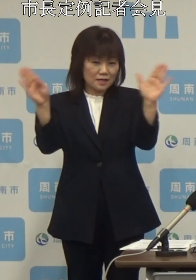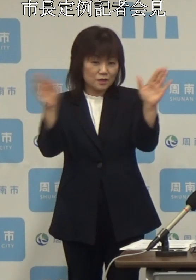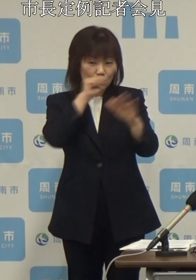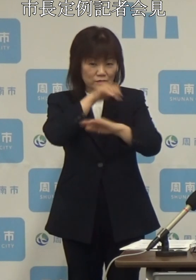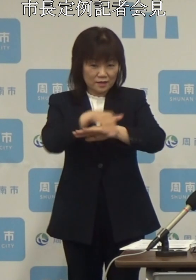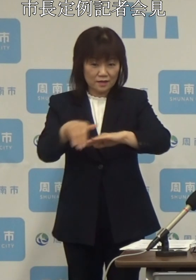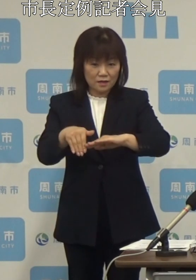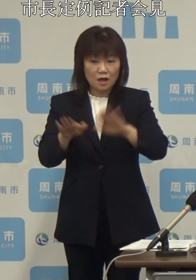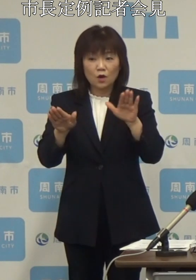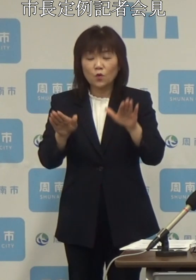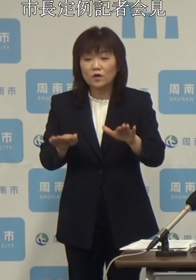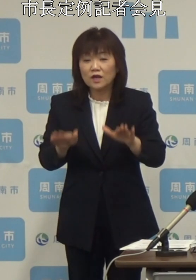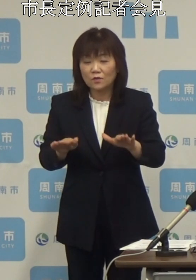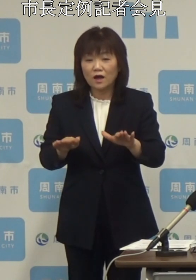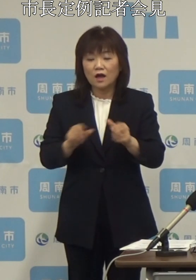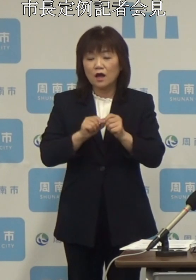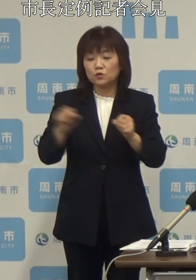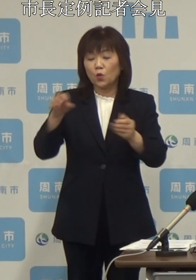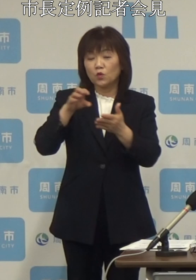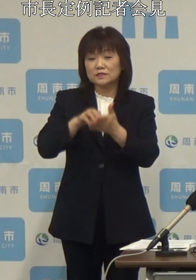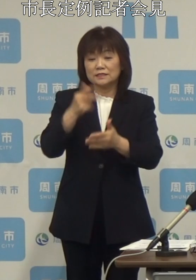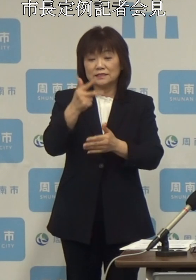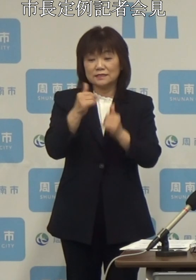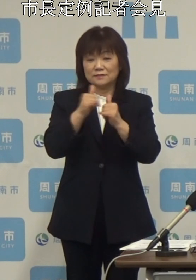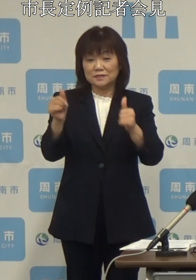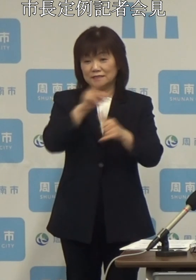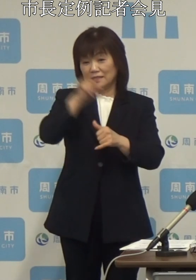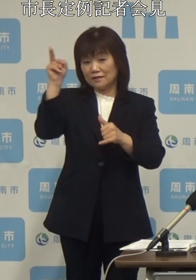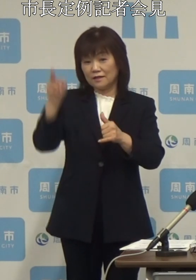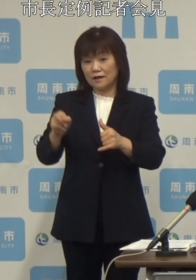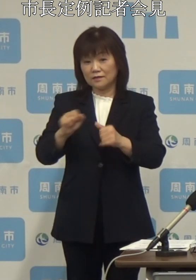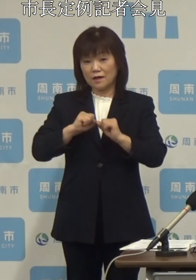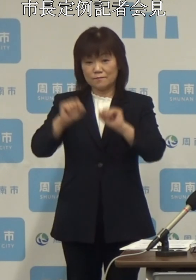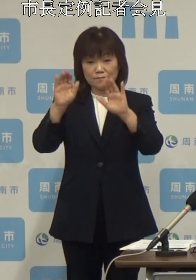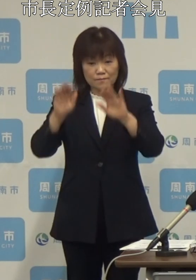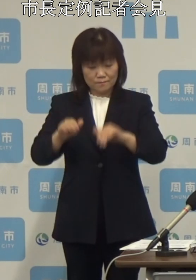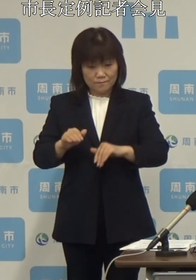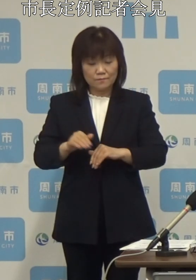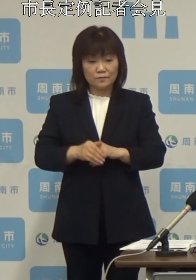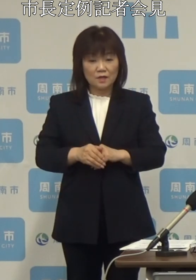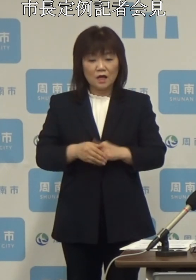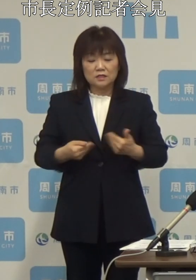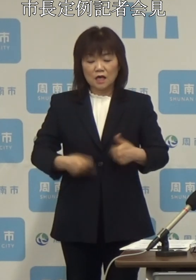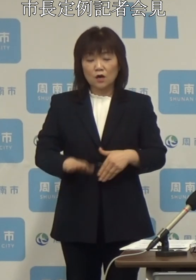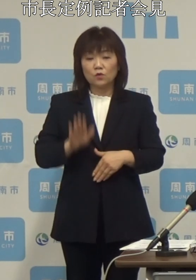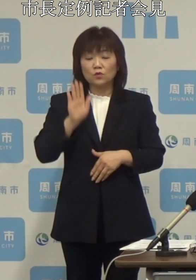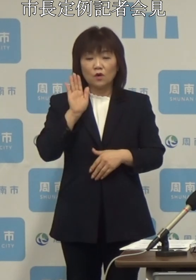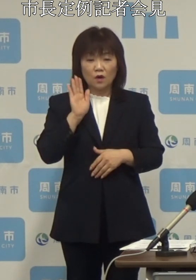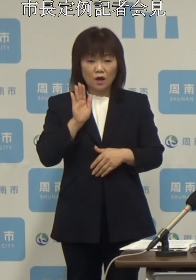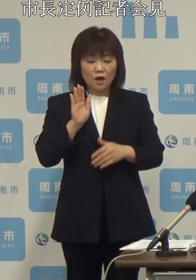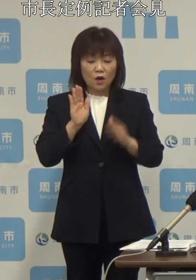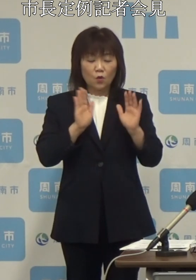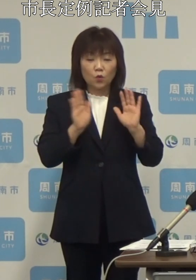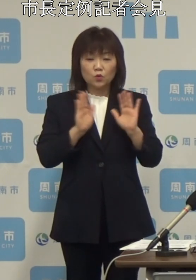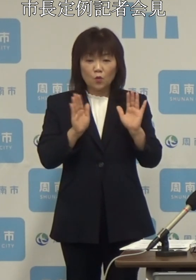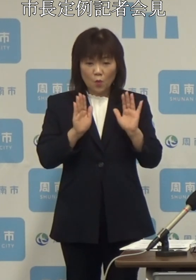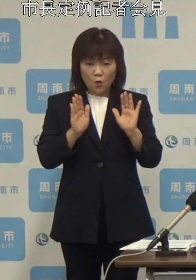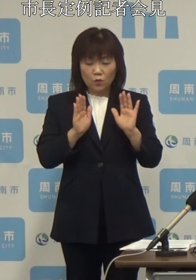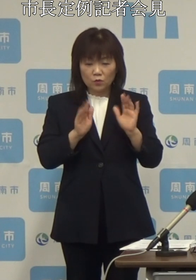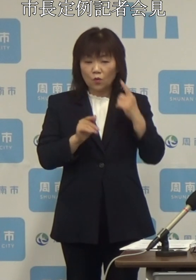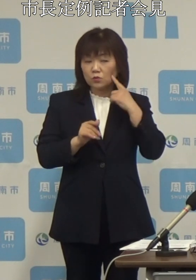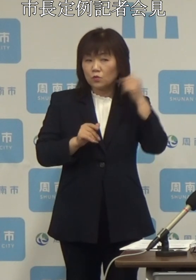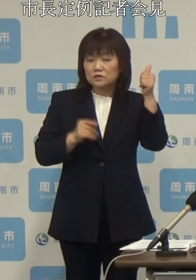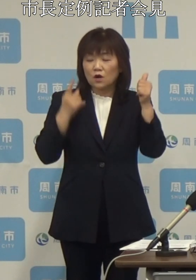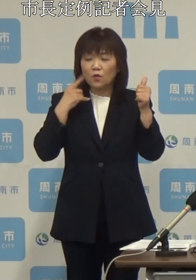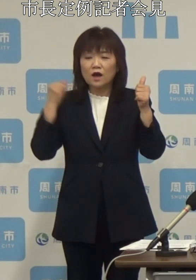。今回は砥石市民センターで実施しますが、産後の父親や母親が